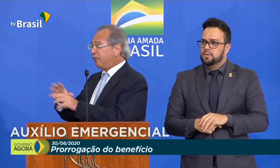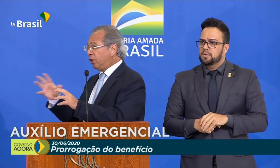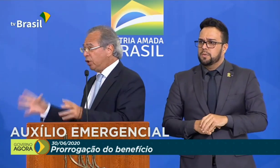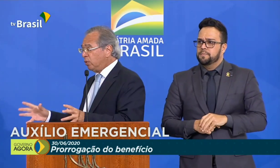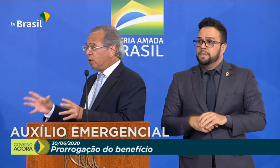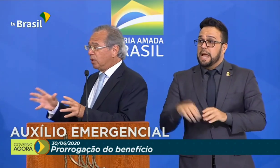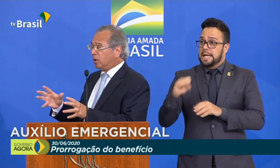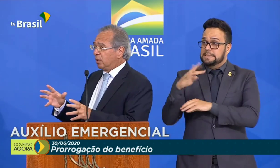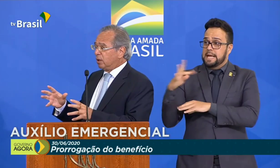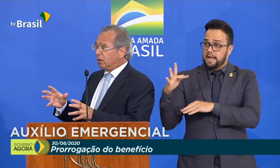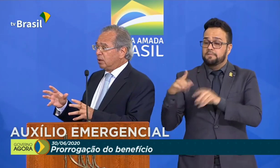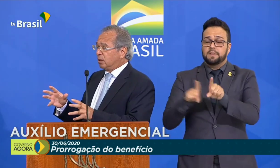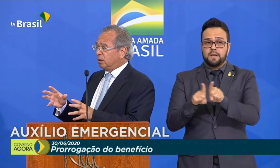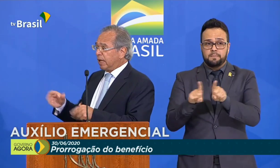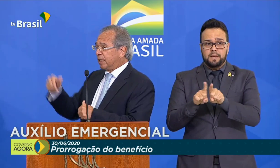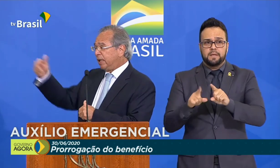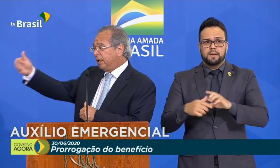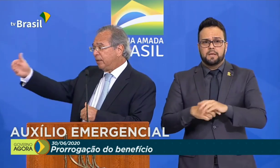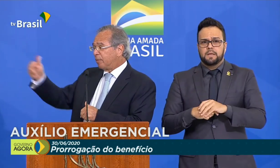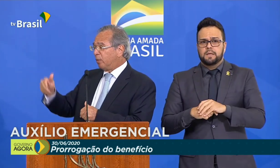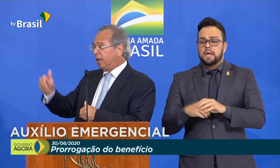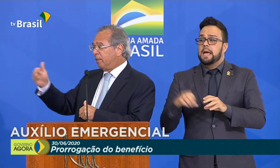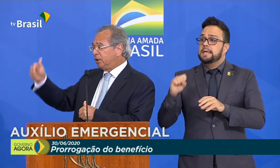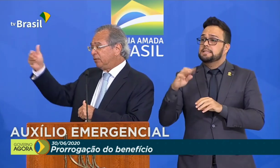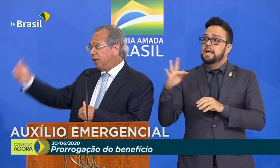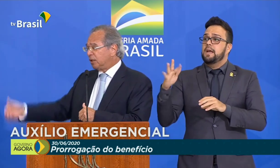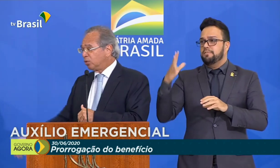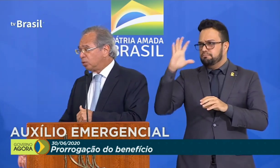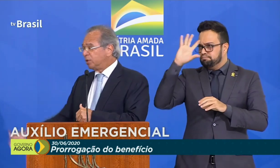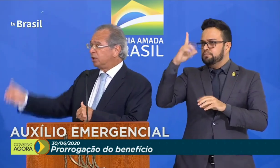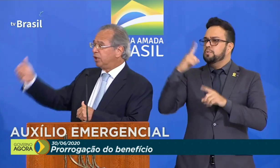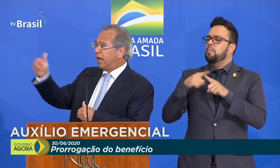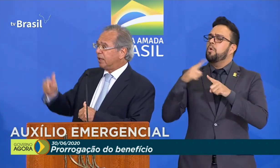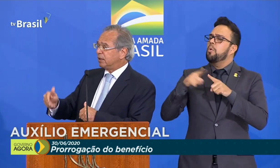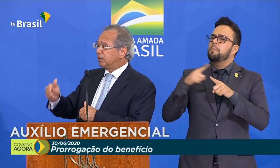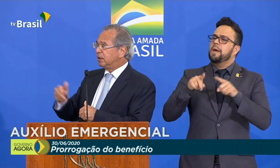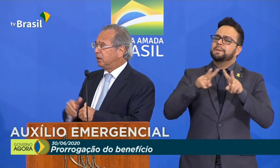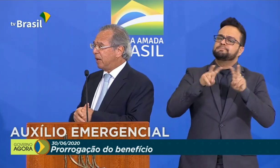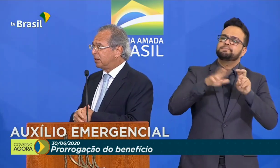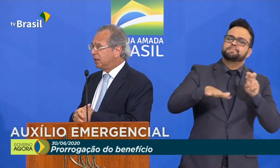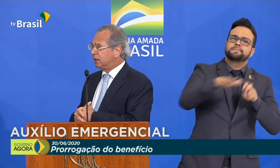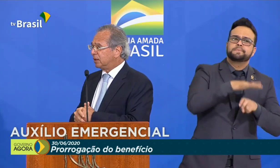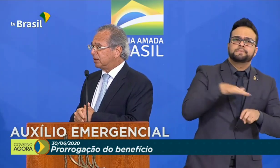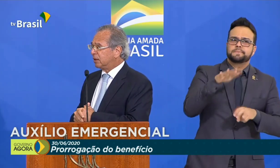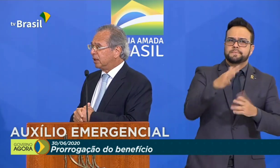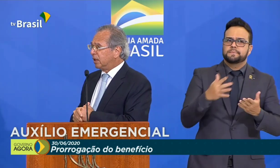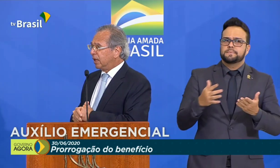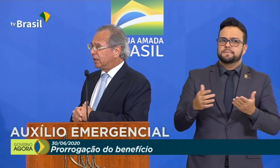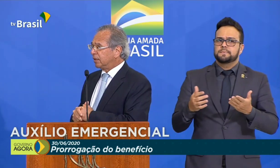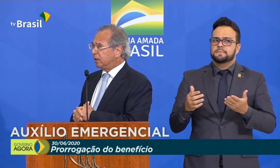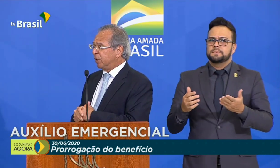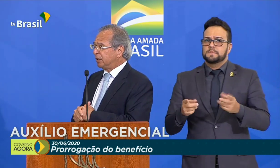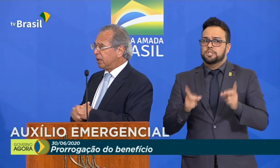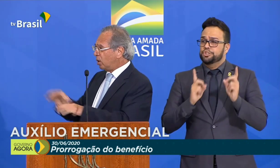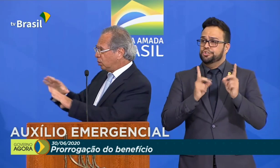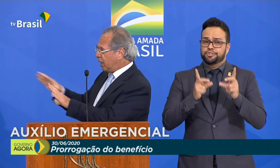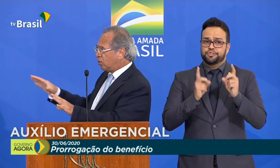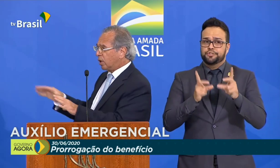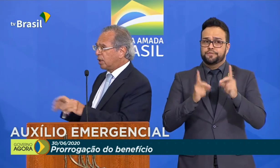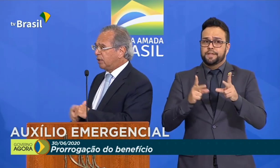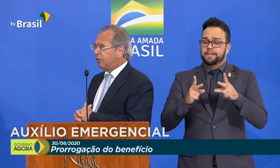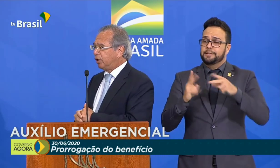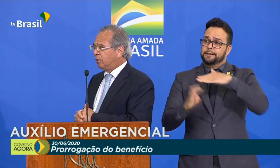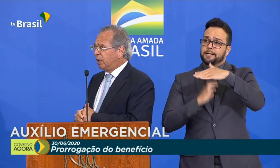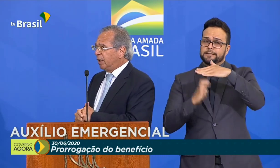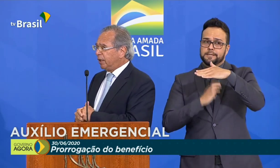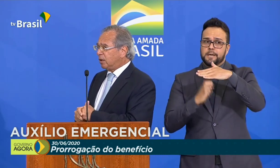Supremo definiu naquele problema de venda de subsidiárias e matrizes das empresas, agora o